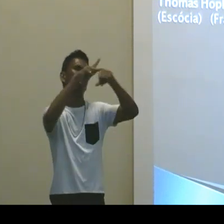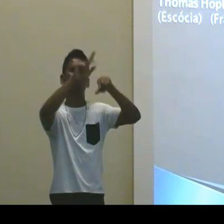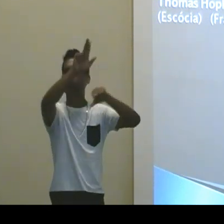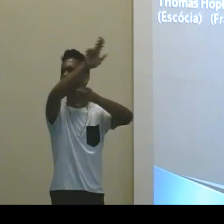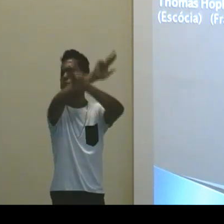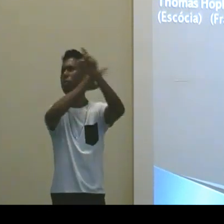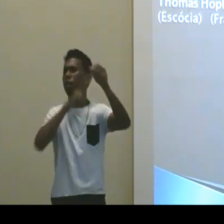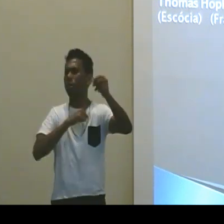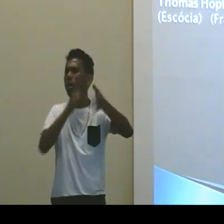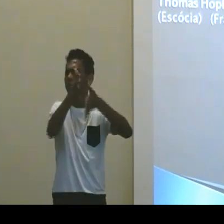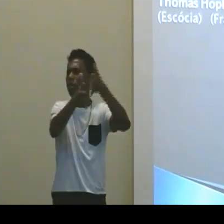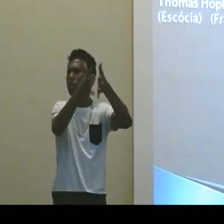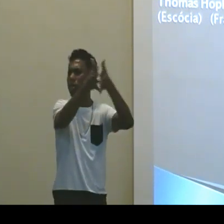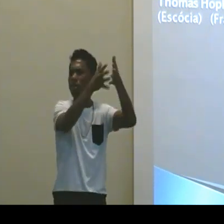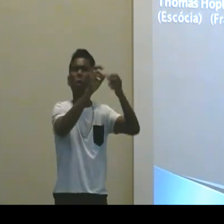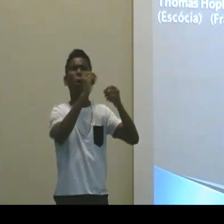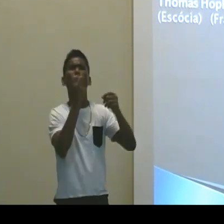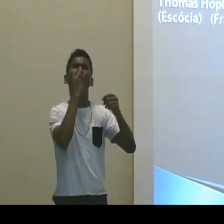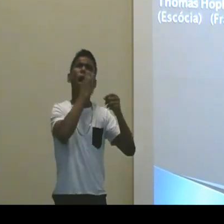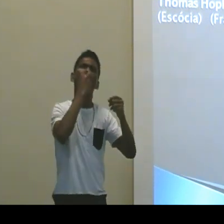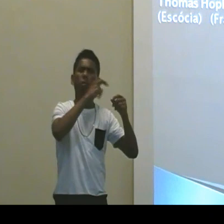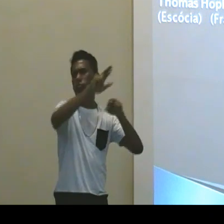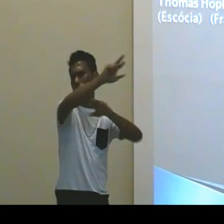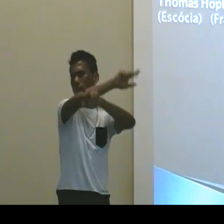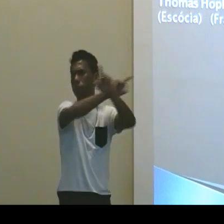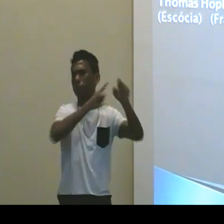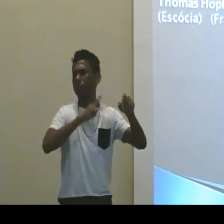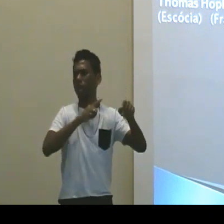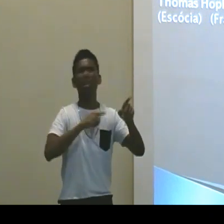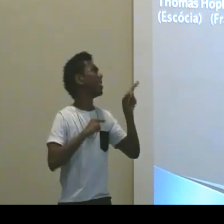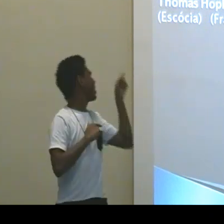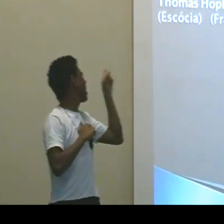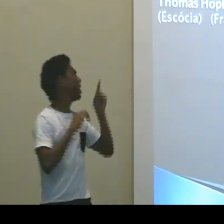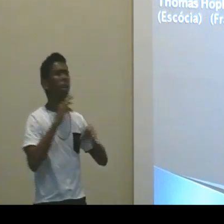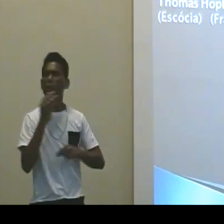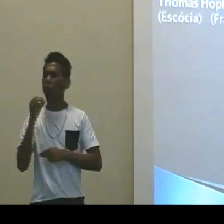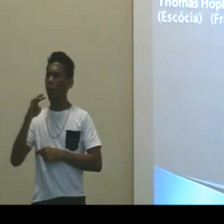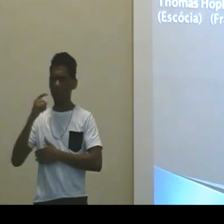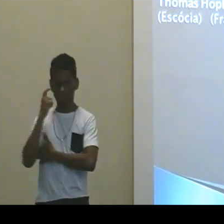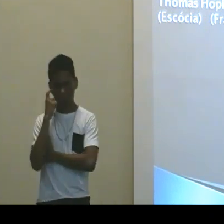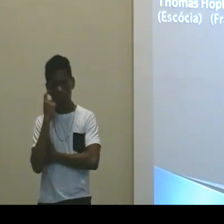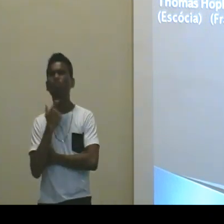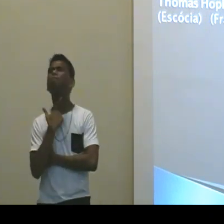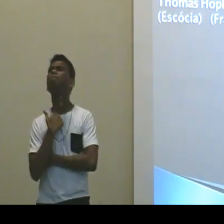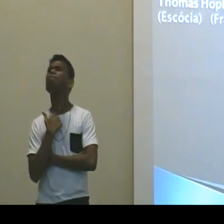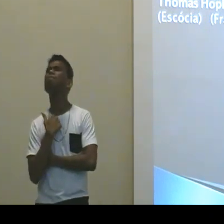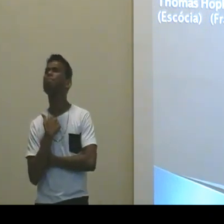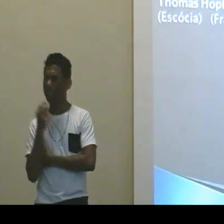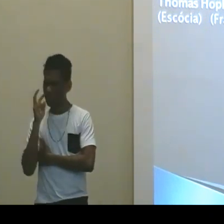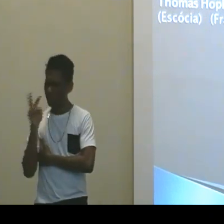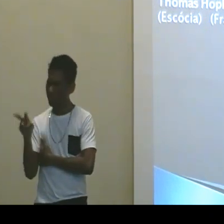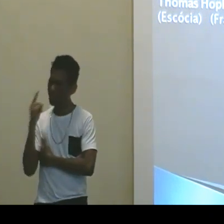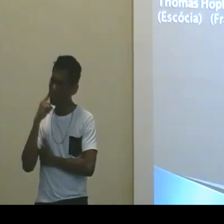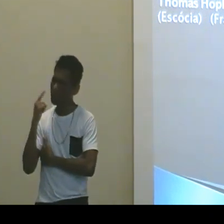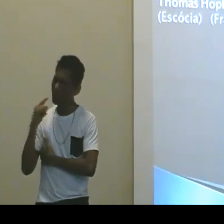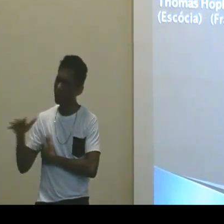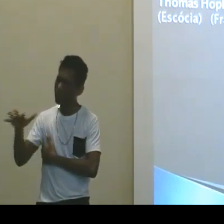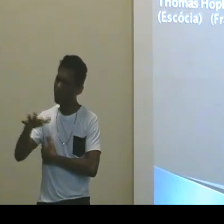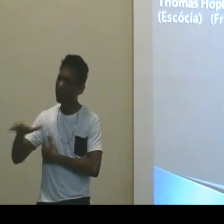Ele sabia que nos outros países lá da Europa já se usava a língua de sinais, havia também escolas oralistas. E ele desejava muito